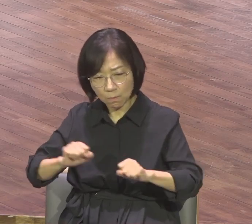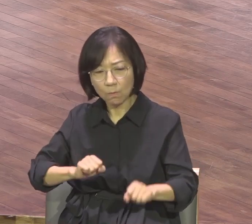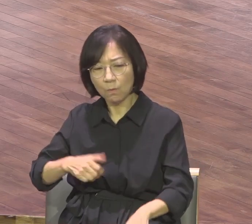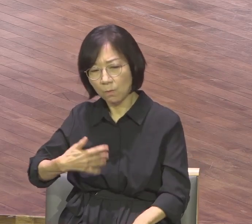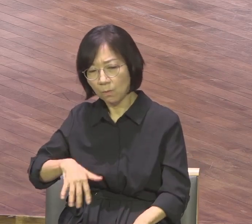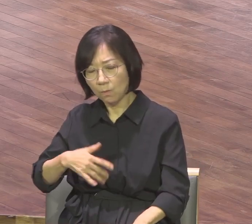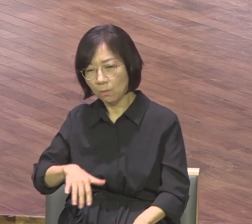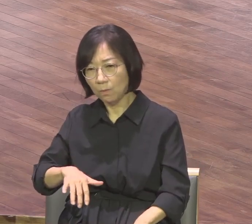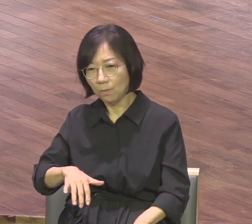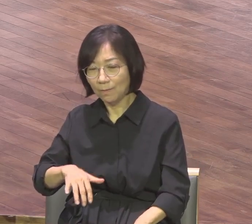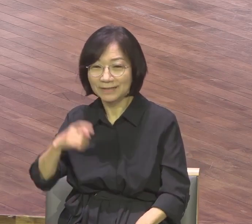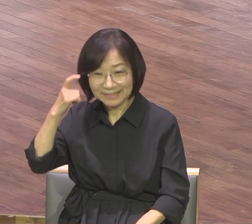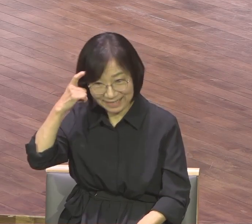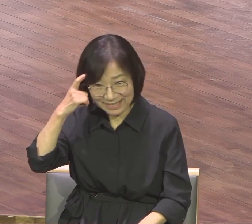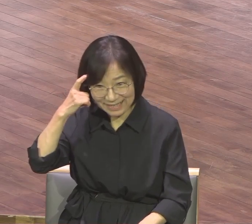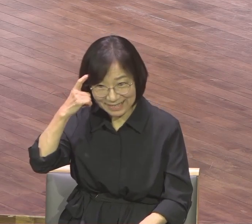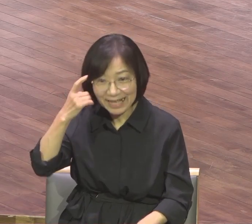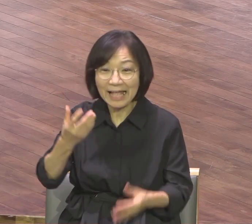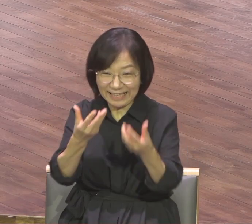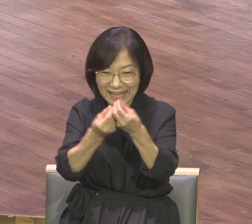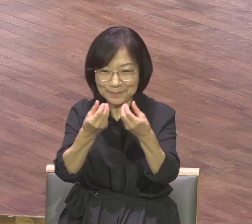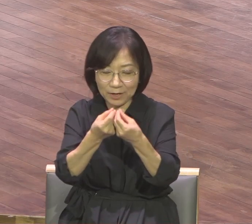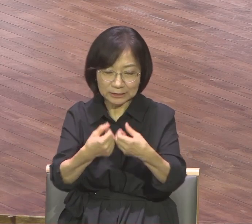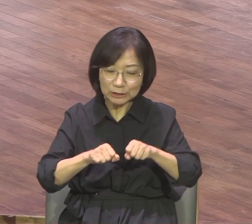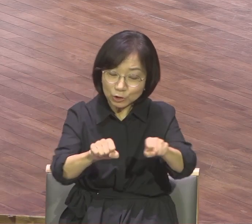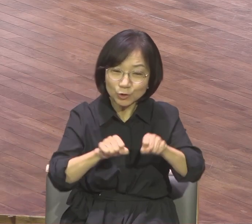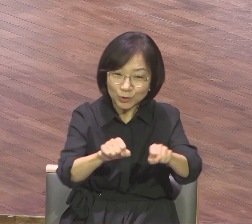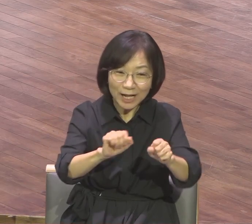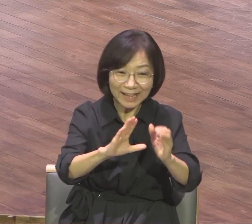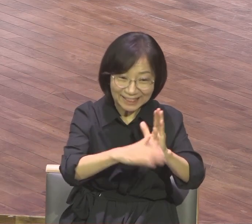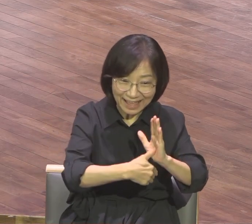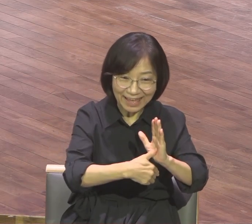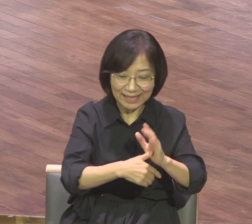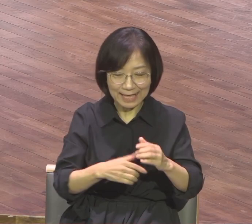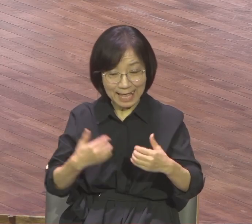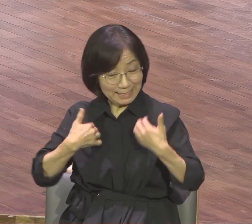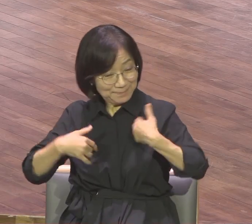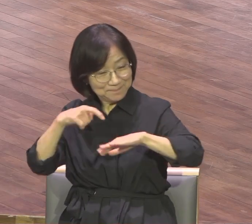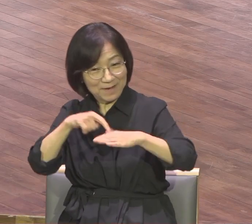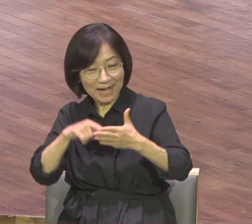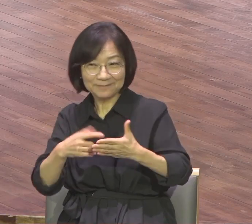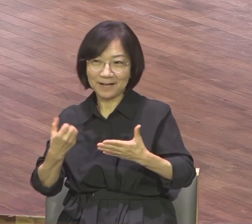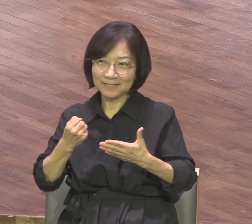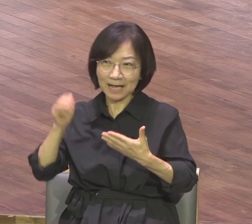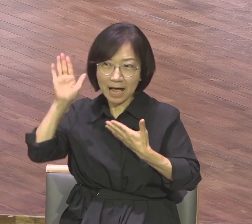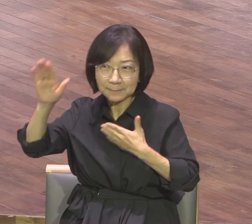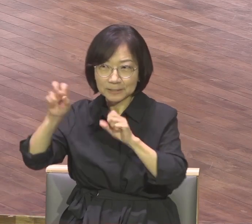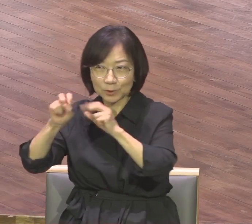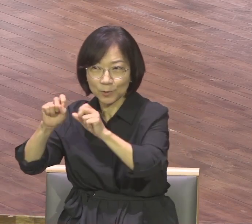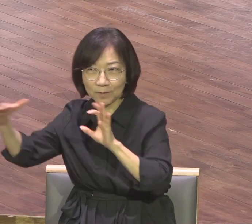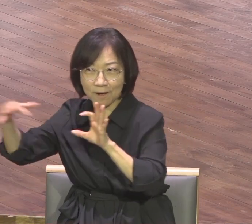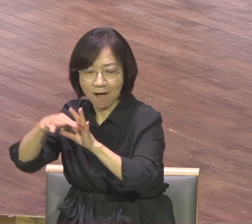하나 하더라도 청소를 하더라도 마당을 설더라도 그런 마음으로 하면 다르지요.